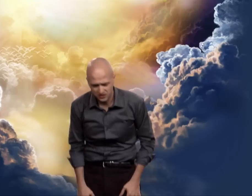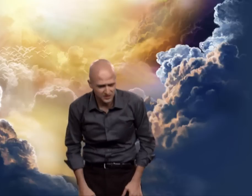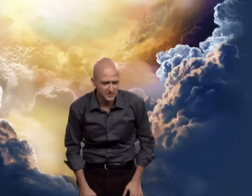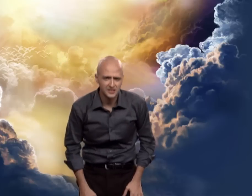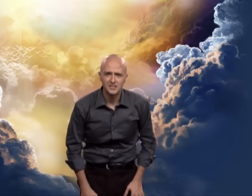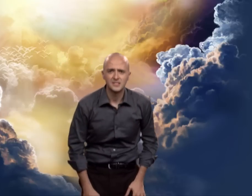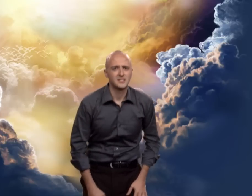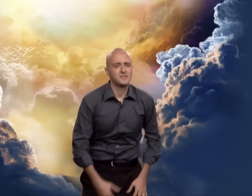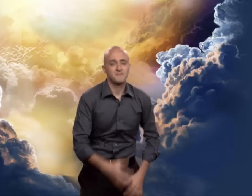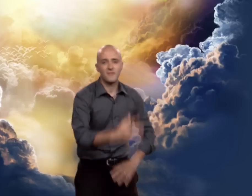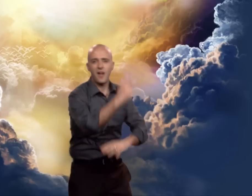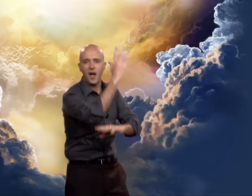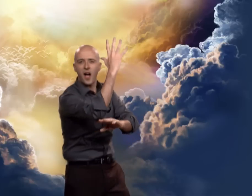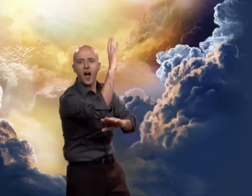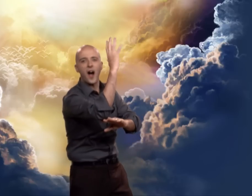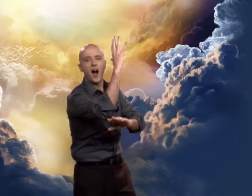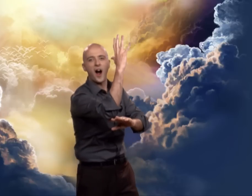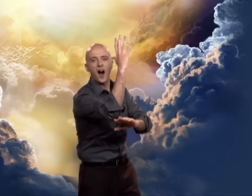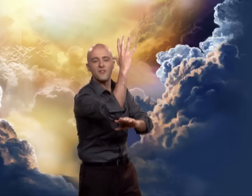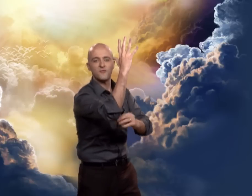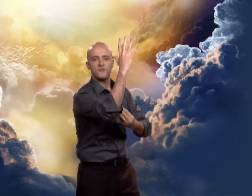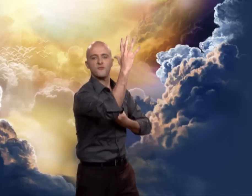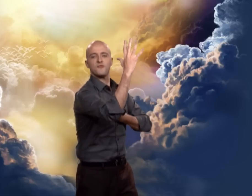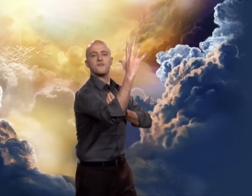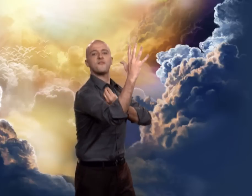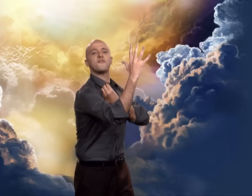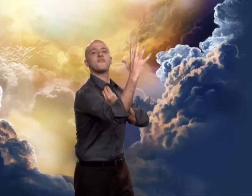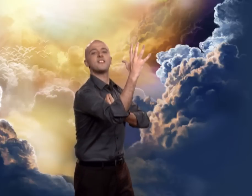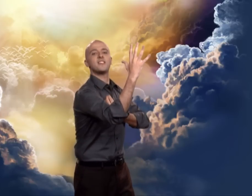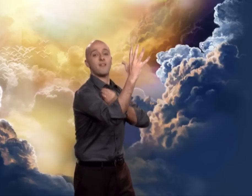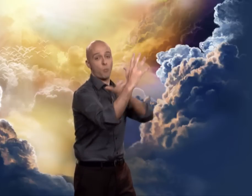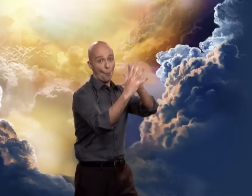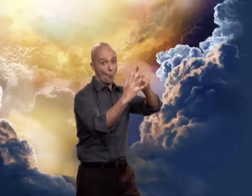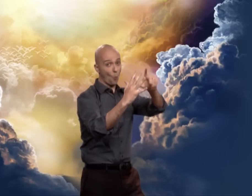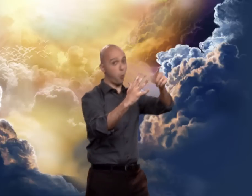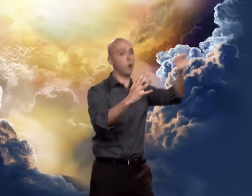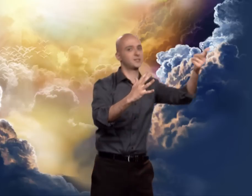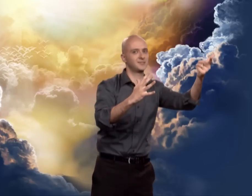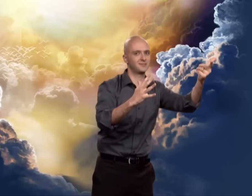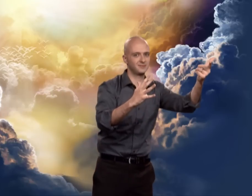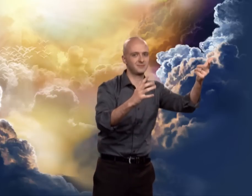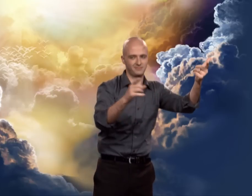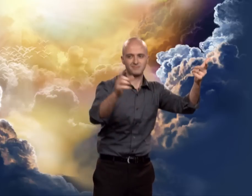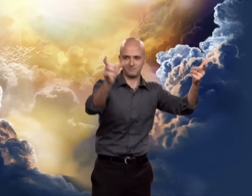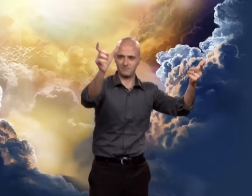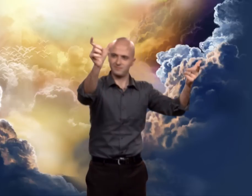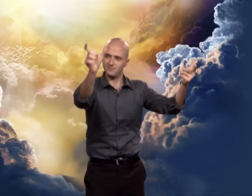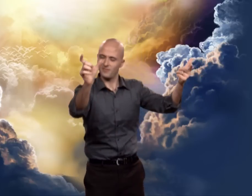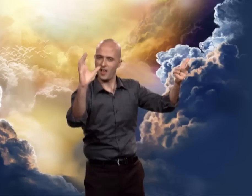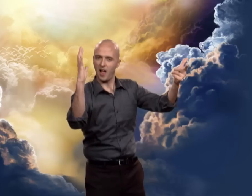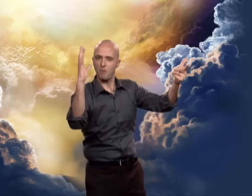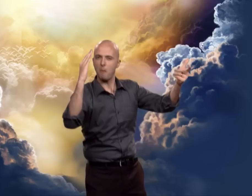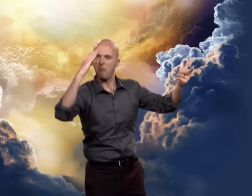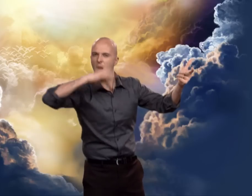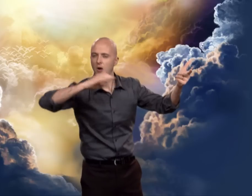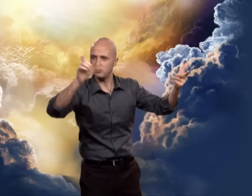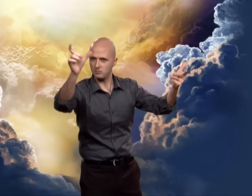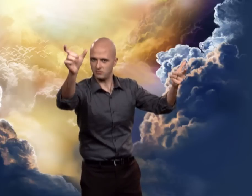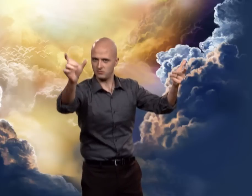da vida possuía o poder de perpetuar a vida. Adão poderia ter continuado a desfrutar de livre acesso àquela